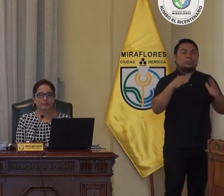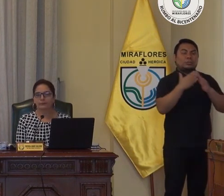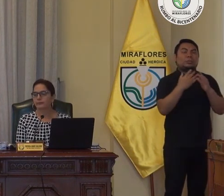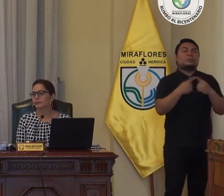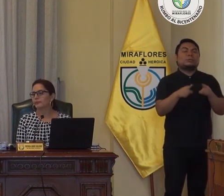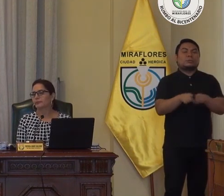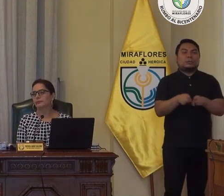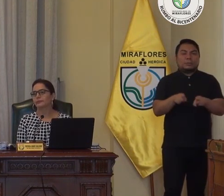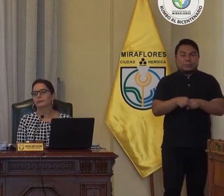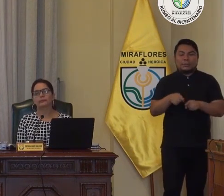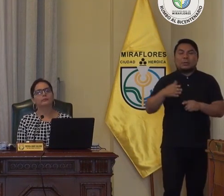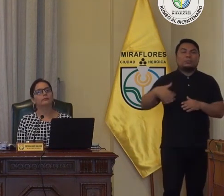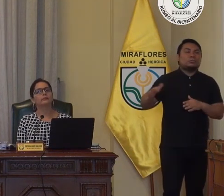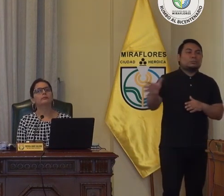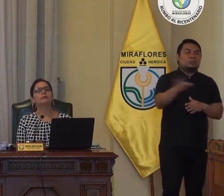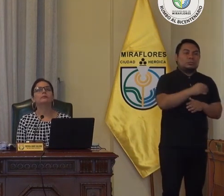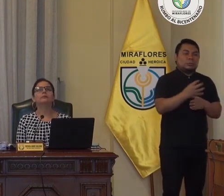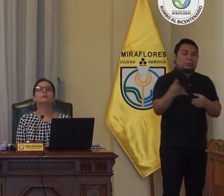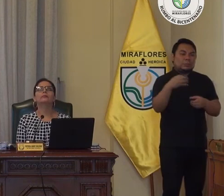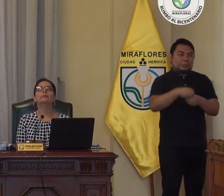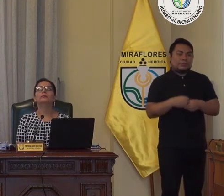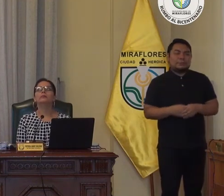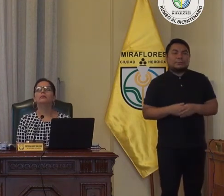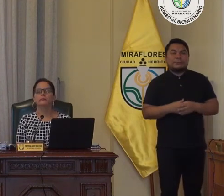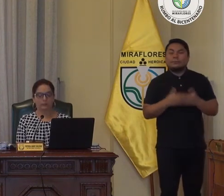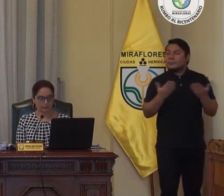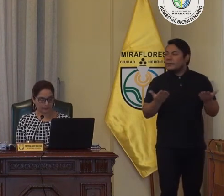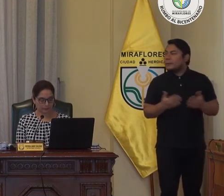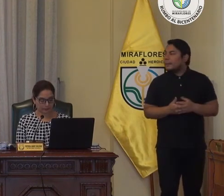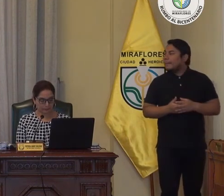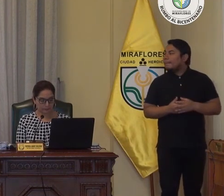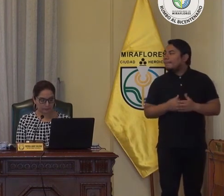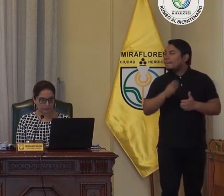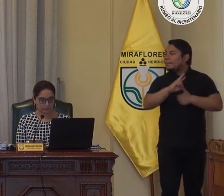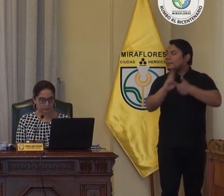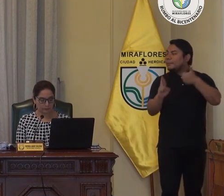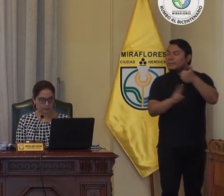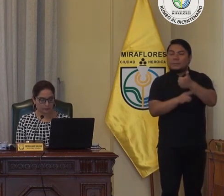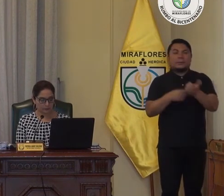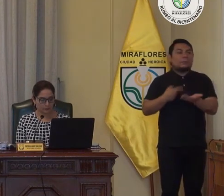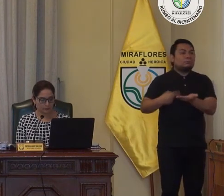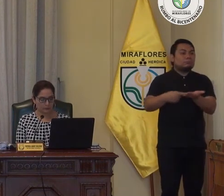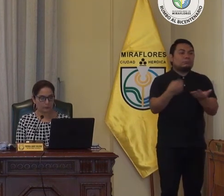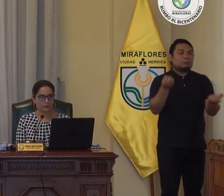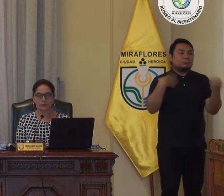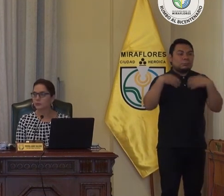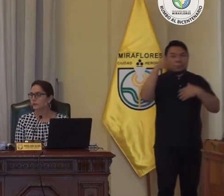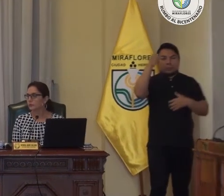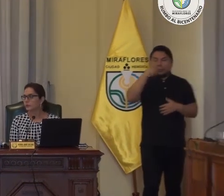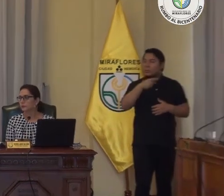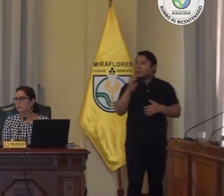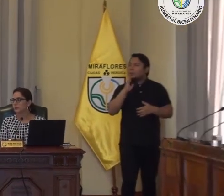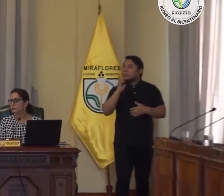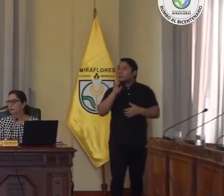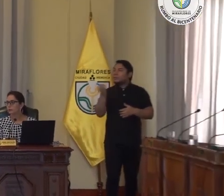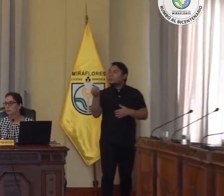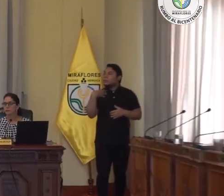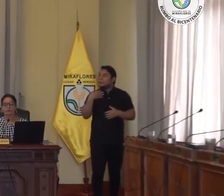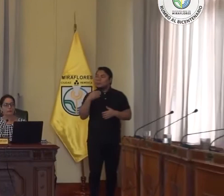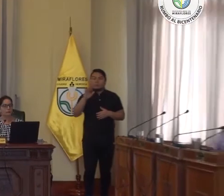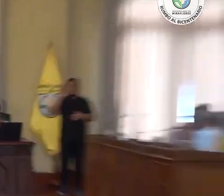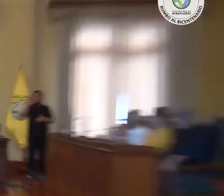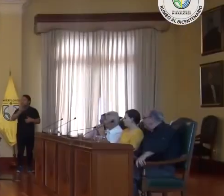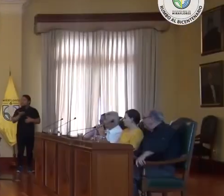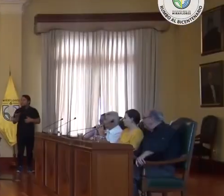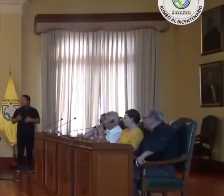también en el campo, ¿no? Bueno, señores regidores, a debate. El que quiere intervenir, sírvase a levantar la